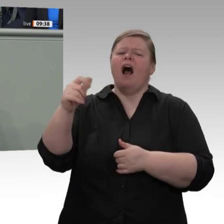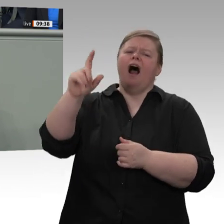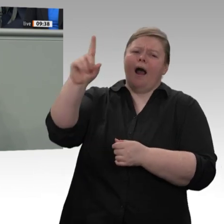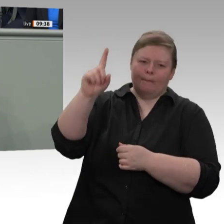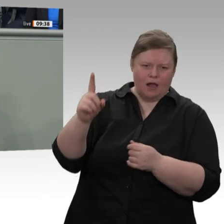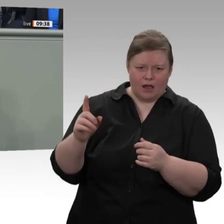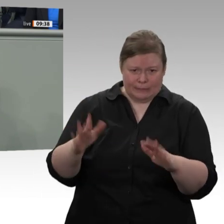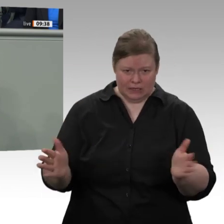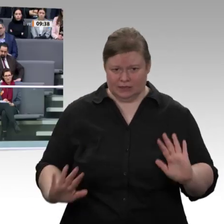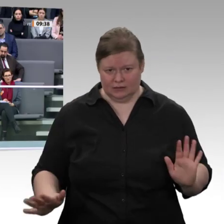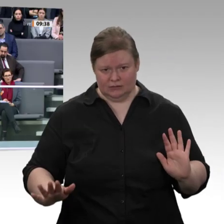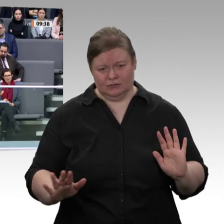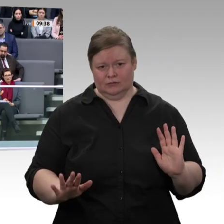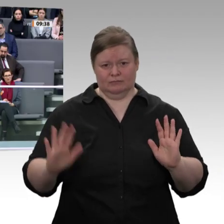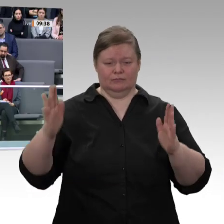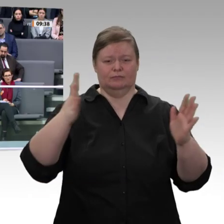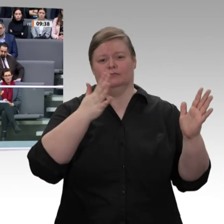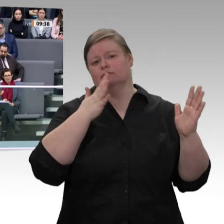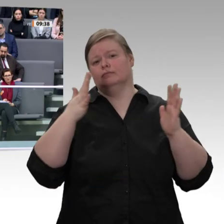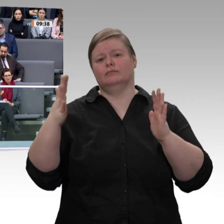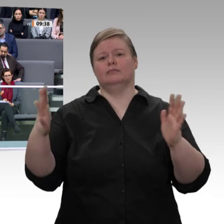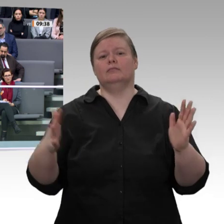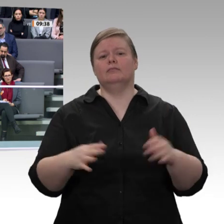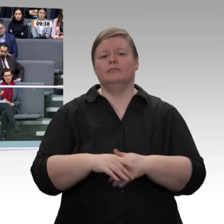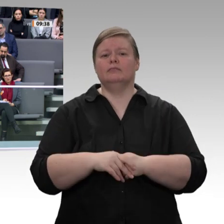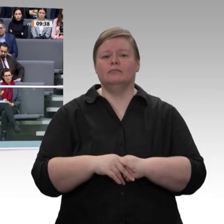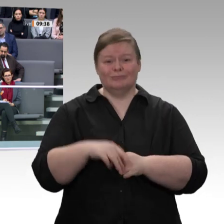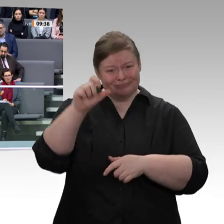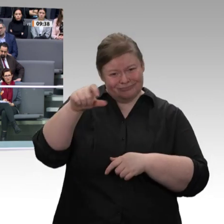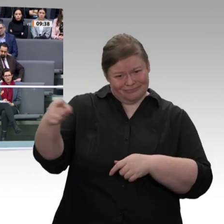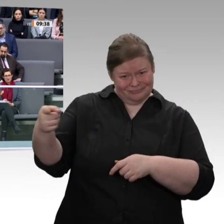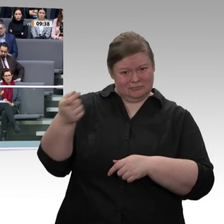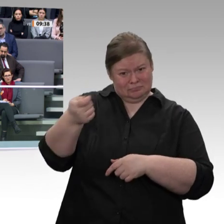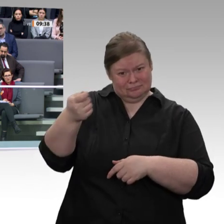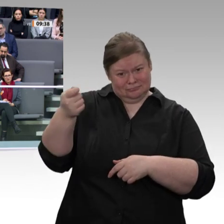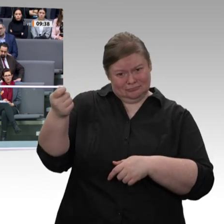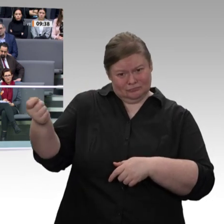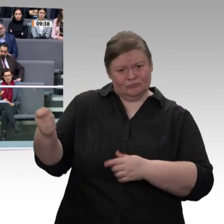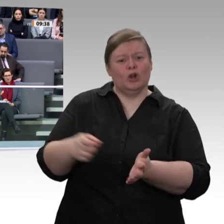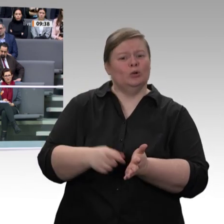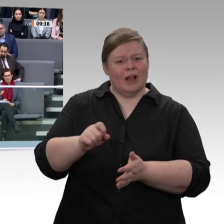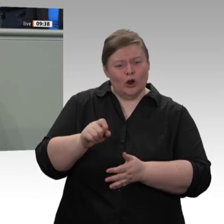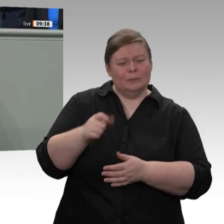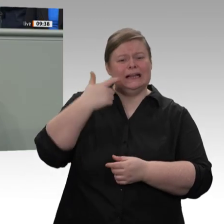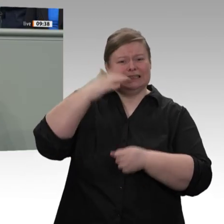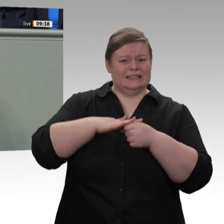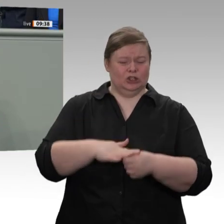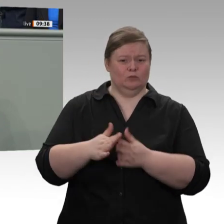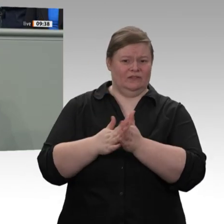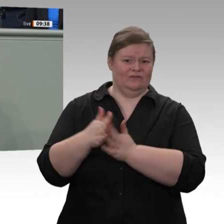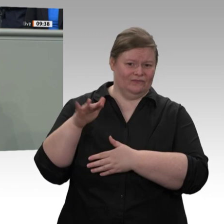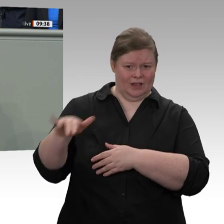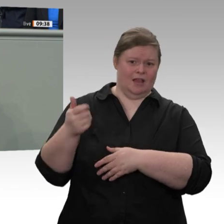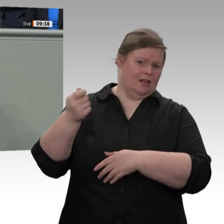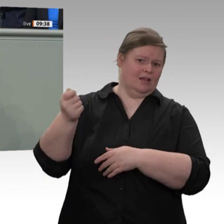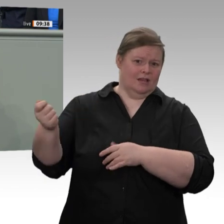Angehörigen dieser schrecklichen Tat. Jede Verharmlosung, jede Relativierung dieser Tat ist menschenverachtend